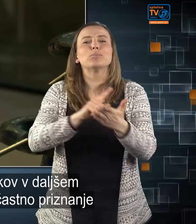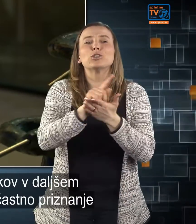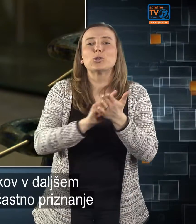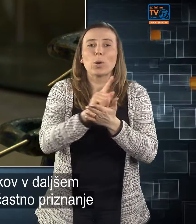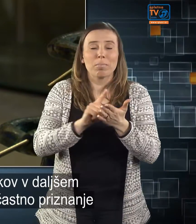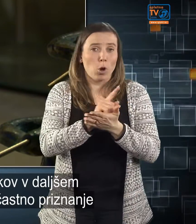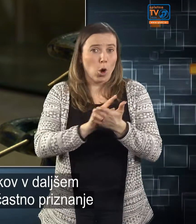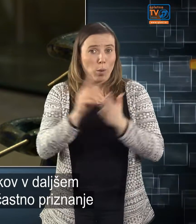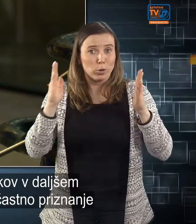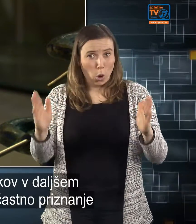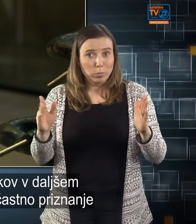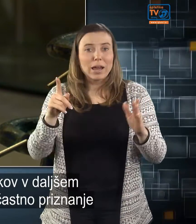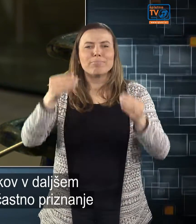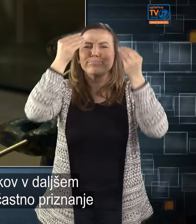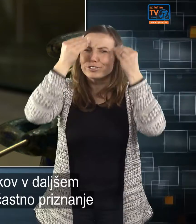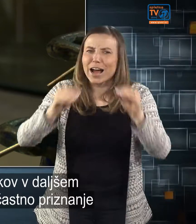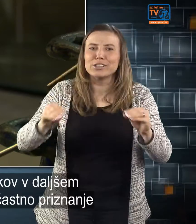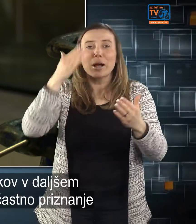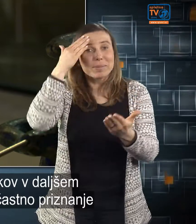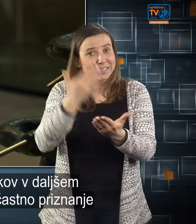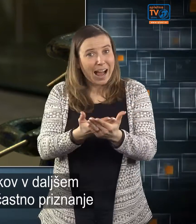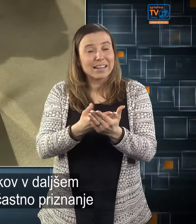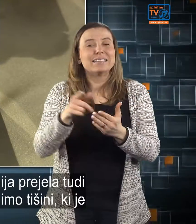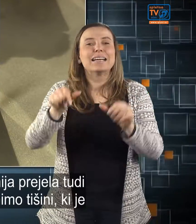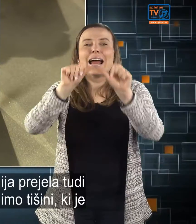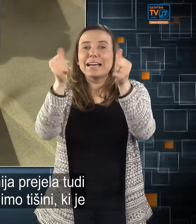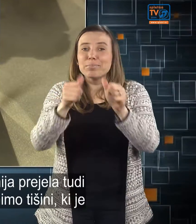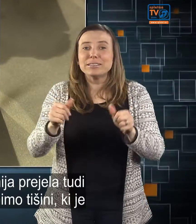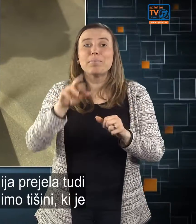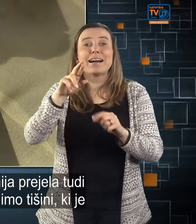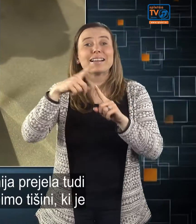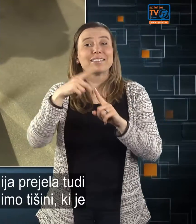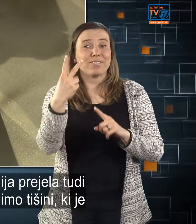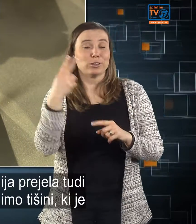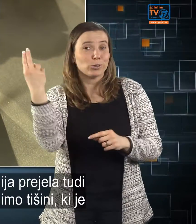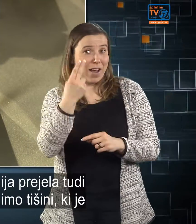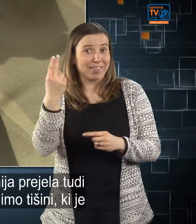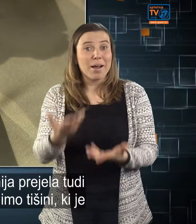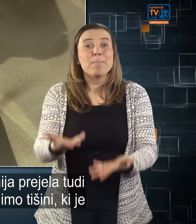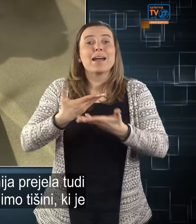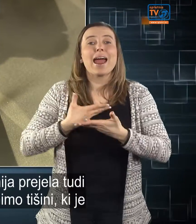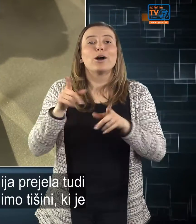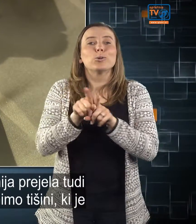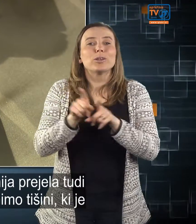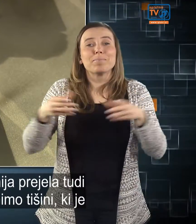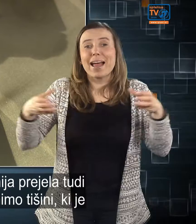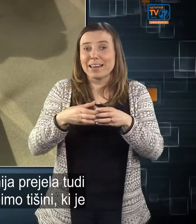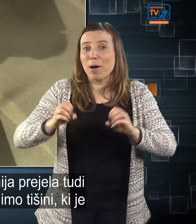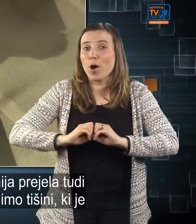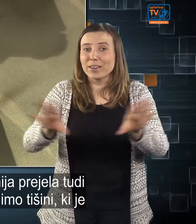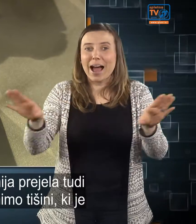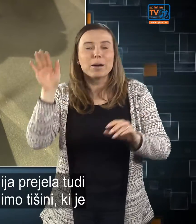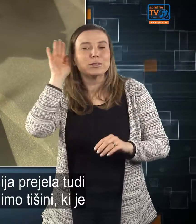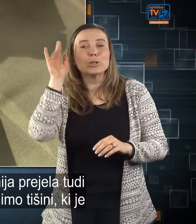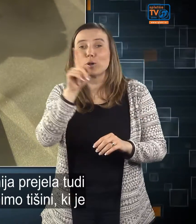v daljšem časovnem obdobju je častno priznanje s kipcem RTV Slovenija prejela tudi ekipa